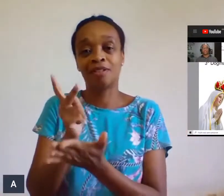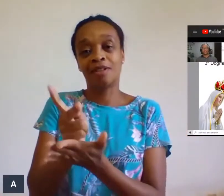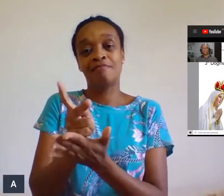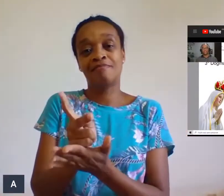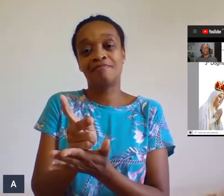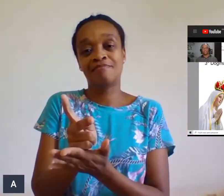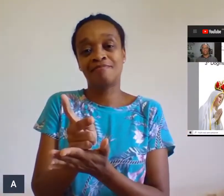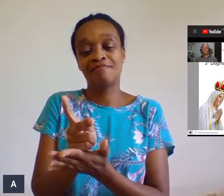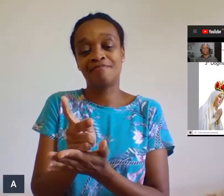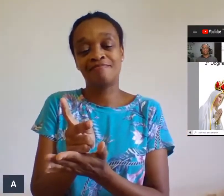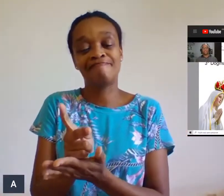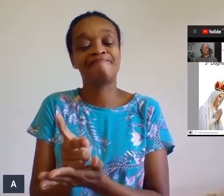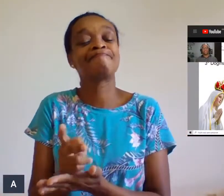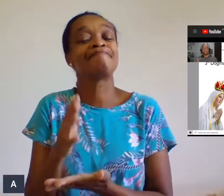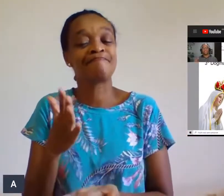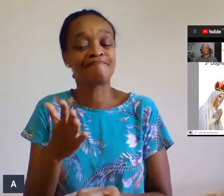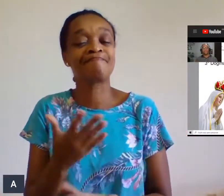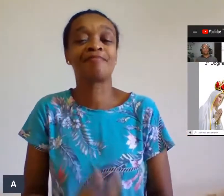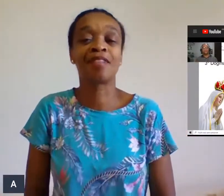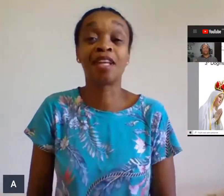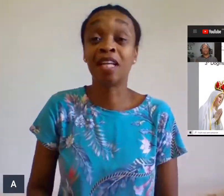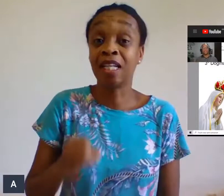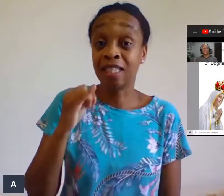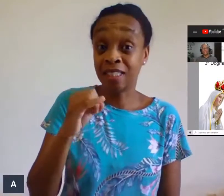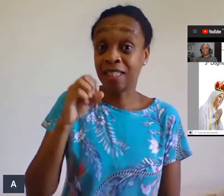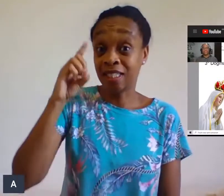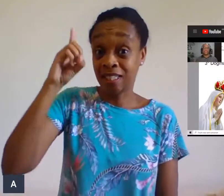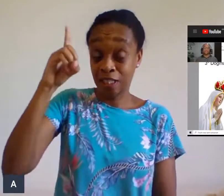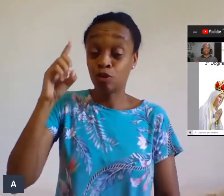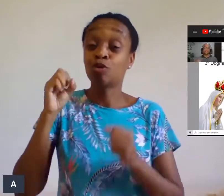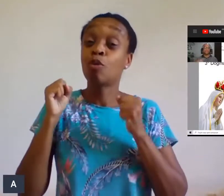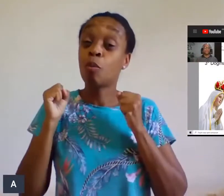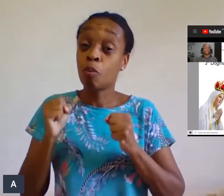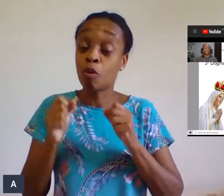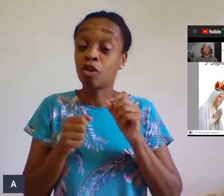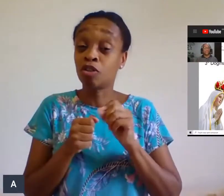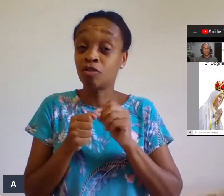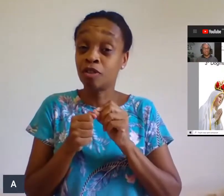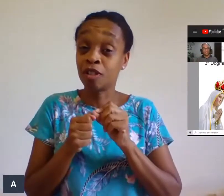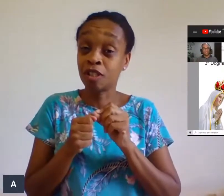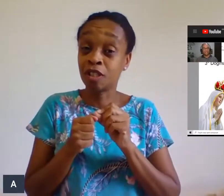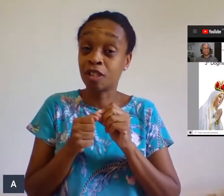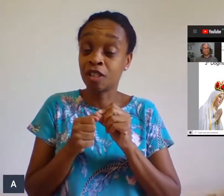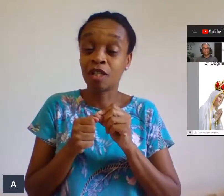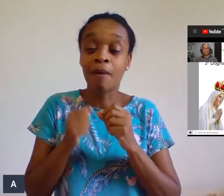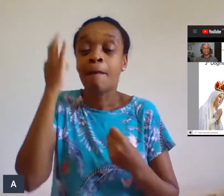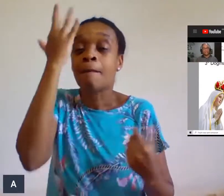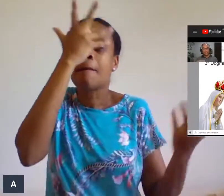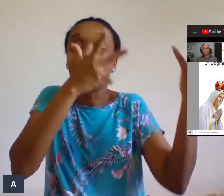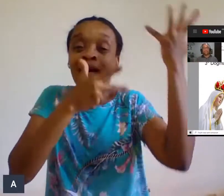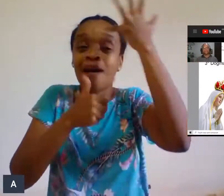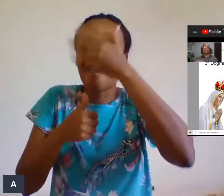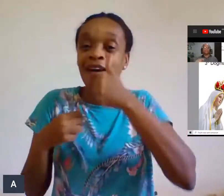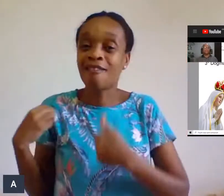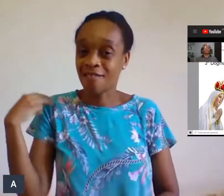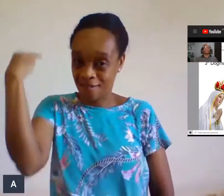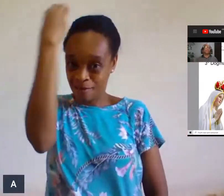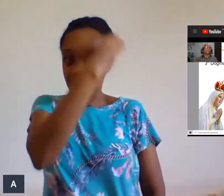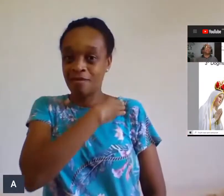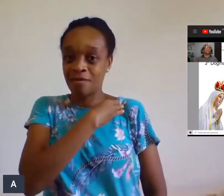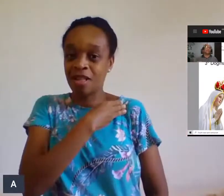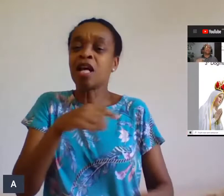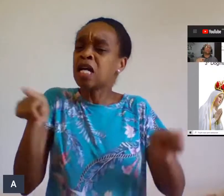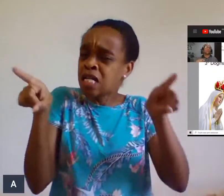E olha só que interessante, se Deus pôde realizar o seu projeto nela, também